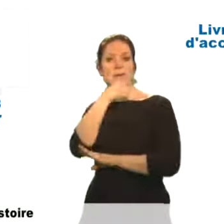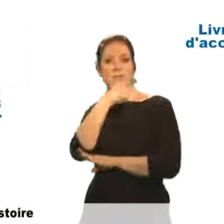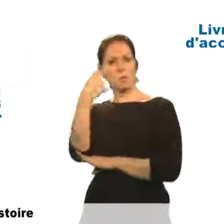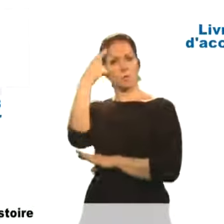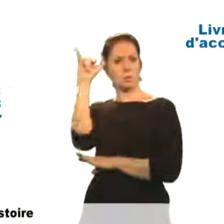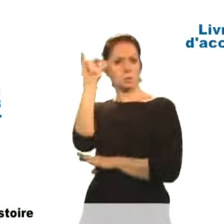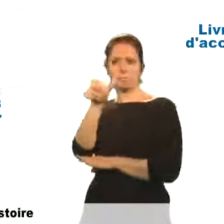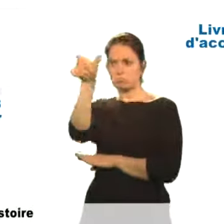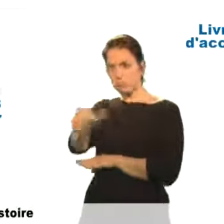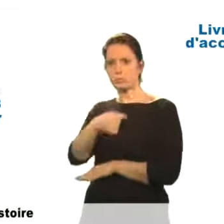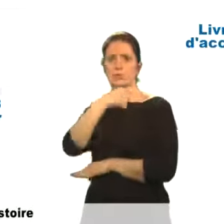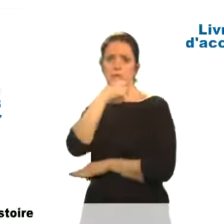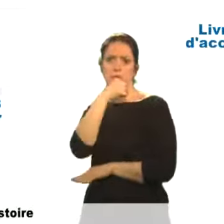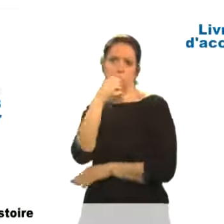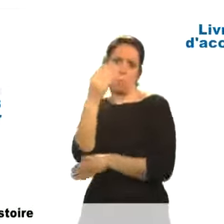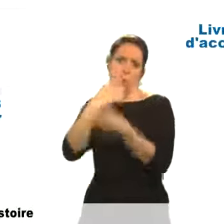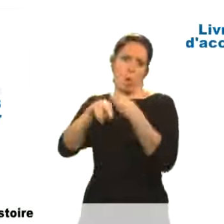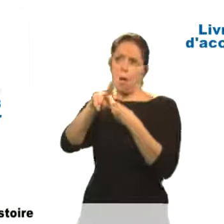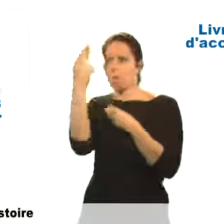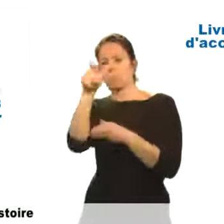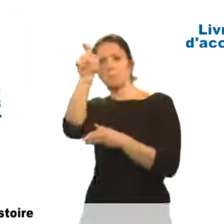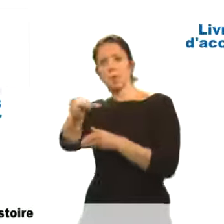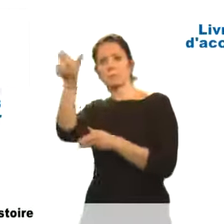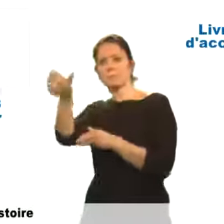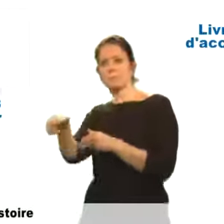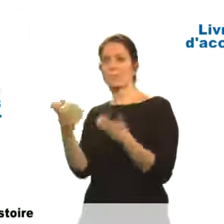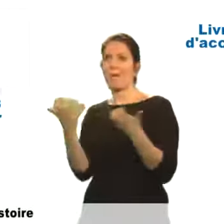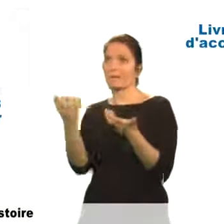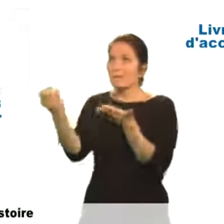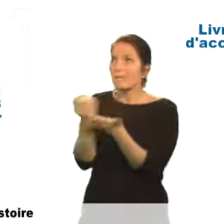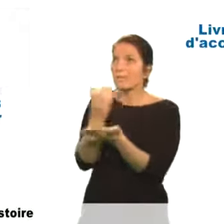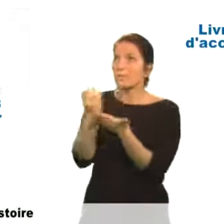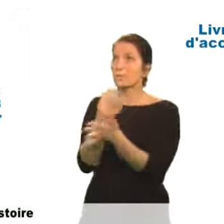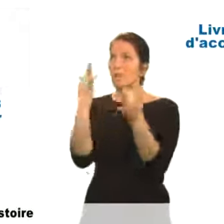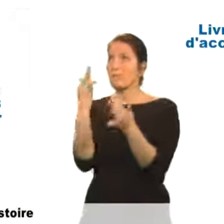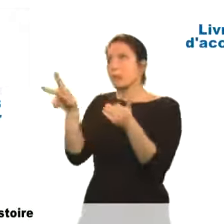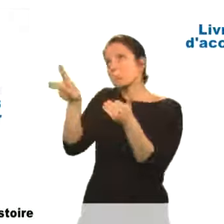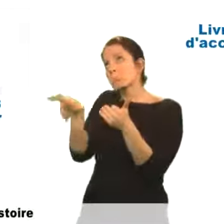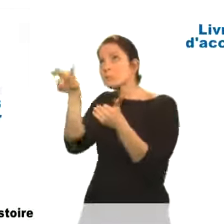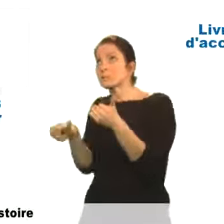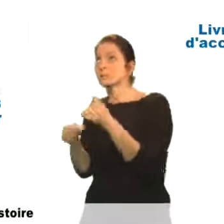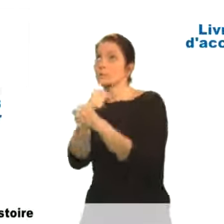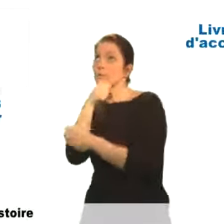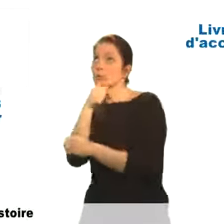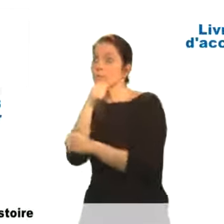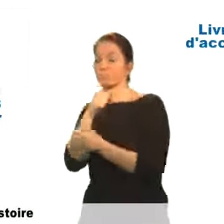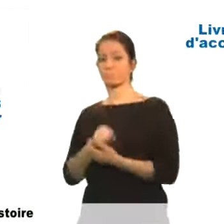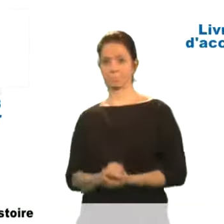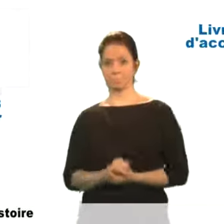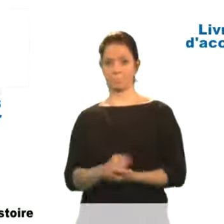personne désirant un renseignement pour un proche âgé. Mise en place d'enquêtes de satisfaction auprès des clients, de